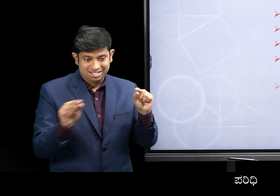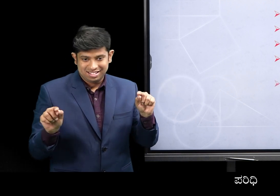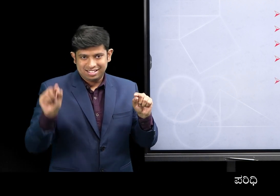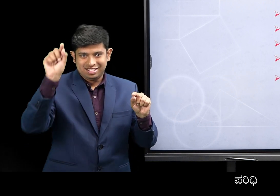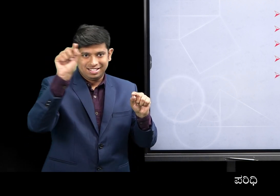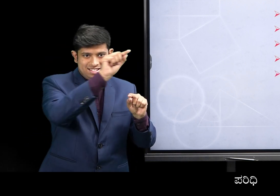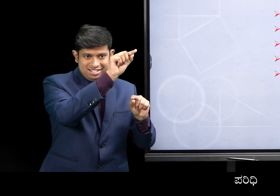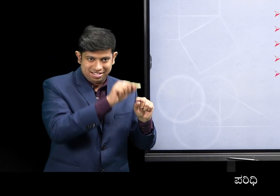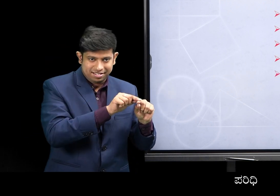ಪರಿಧಿ,